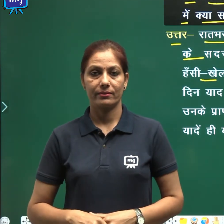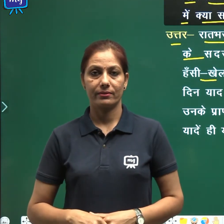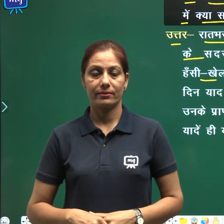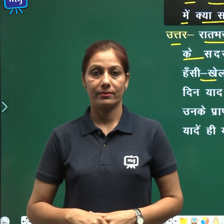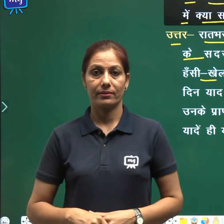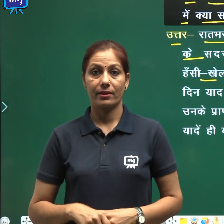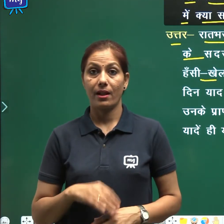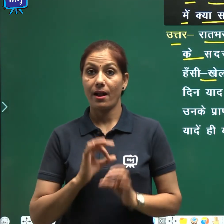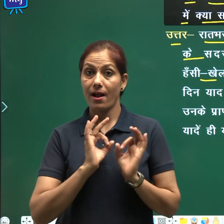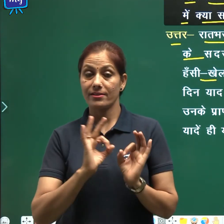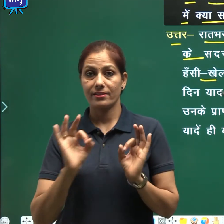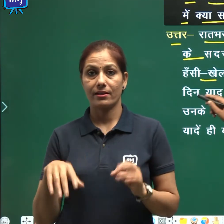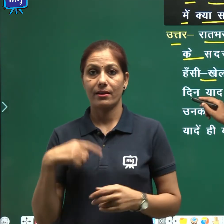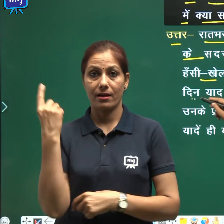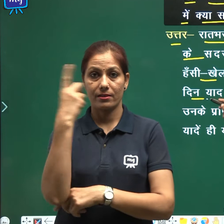मनोरम दिन